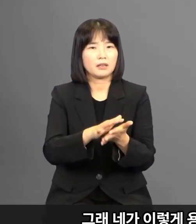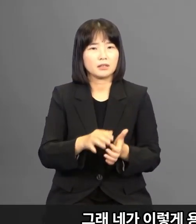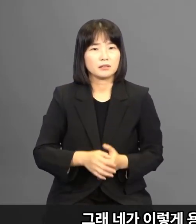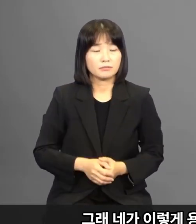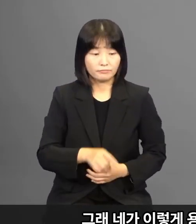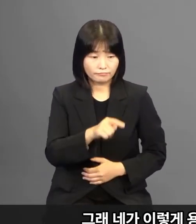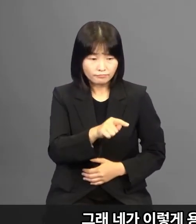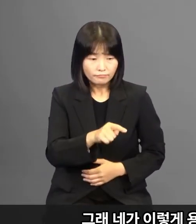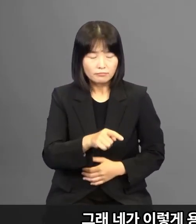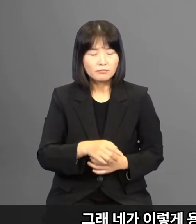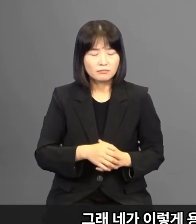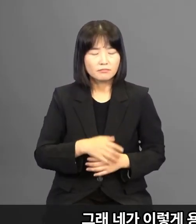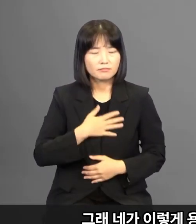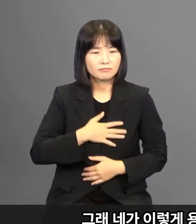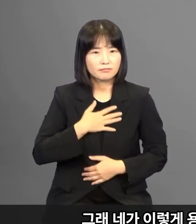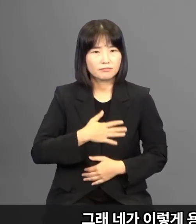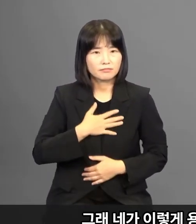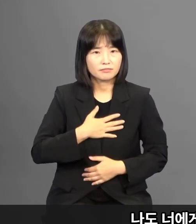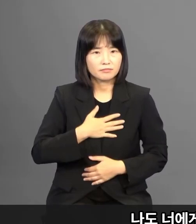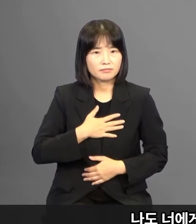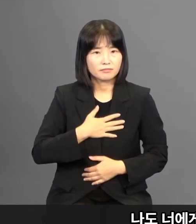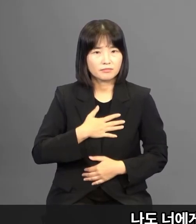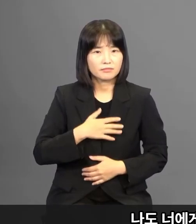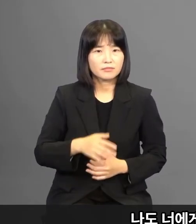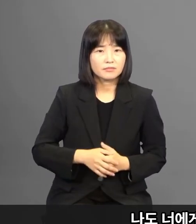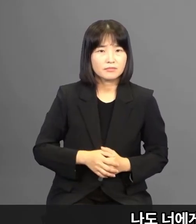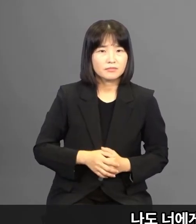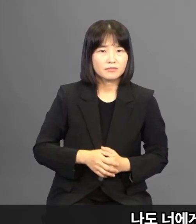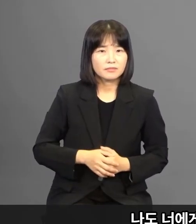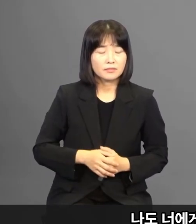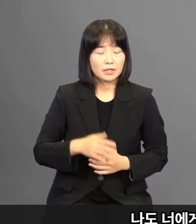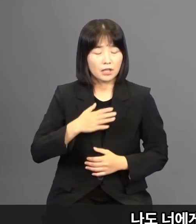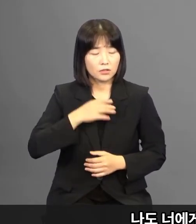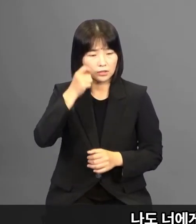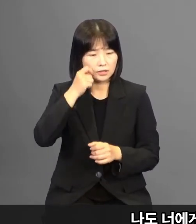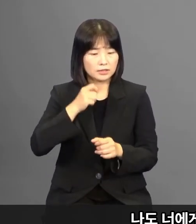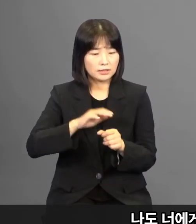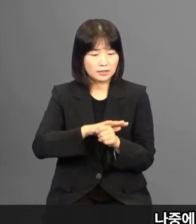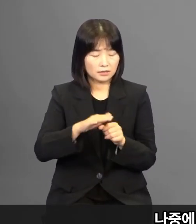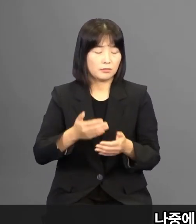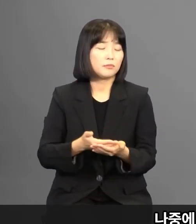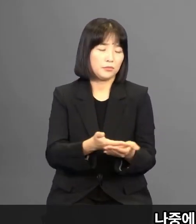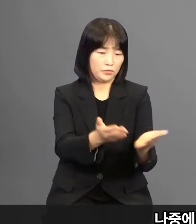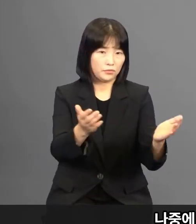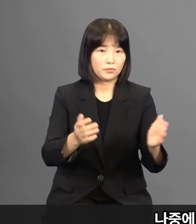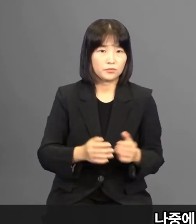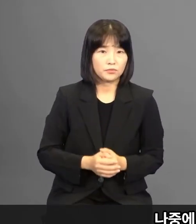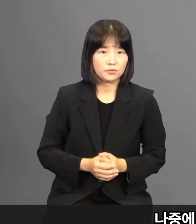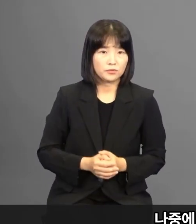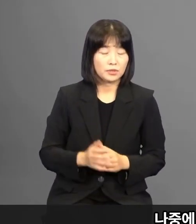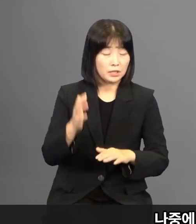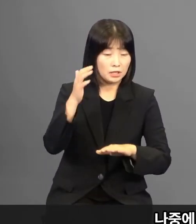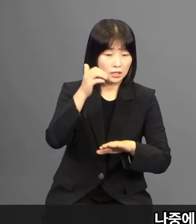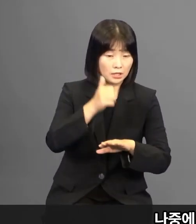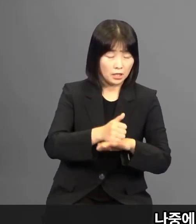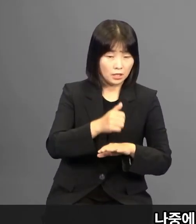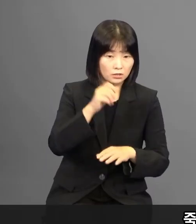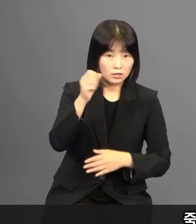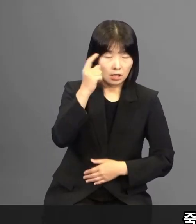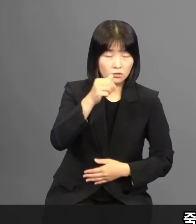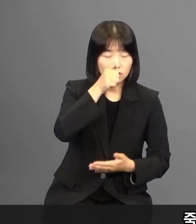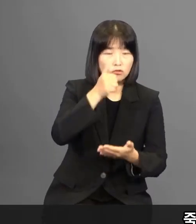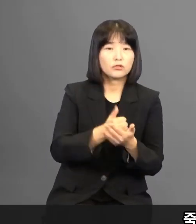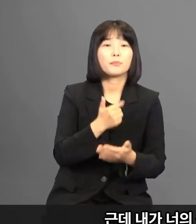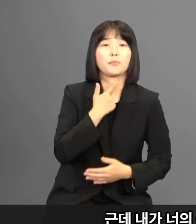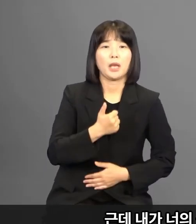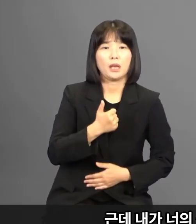너가 이렇게 용서하는구나. 너가 풀어주는구나. 나도 너에게 자비를 베풀어 줄 거다. 나중에 다윗이 범죄합니다. 죽을